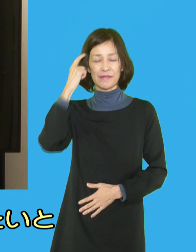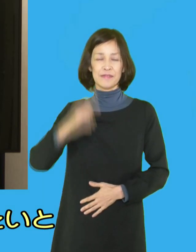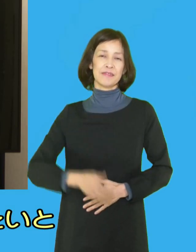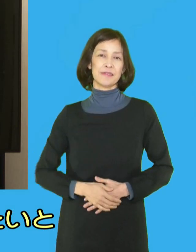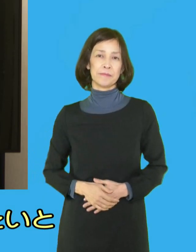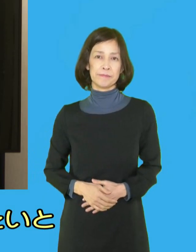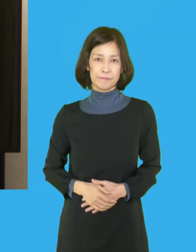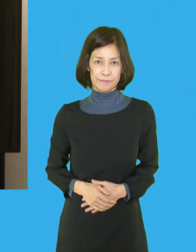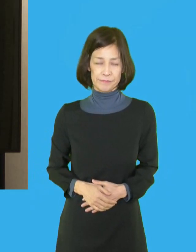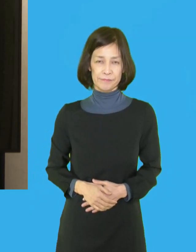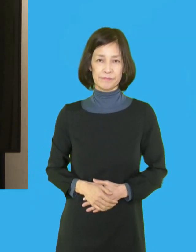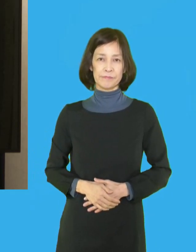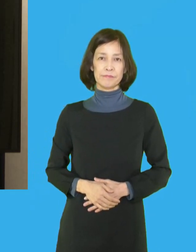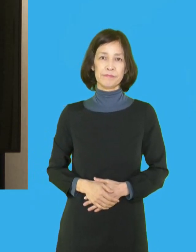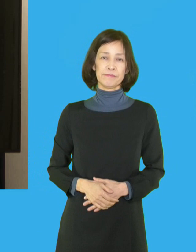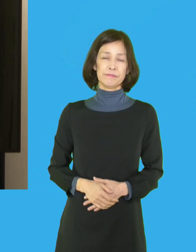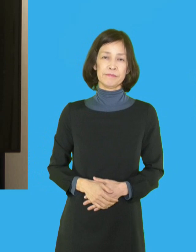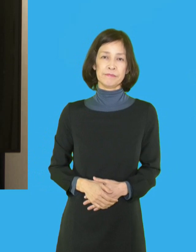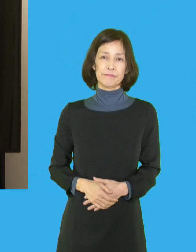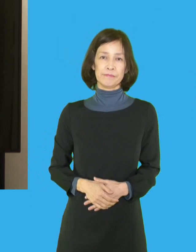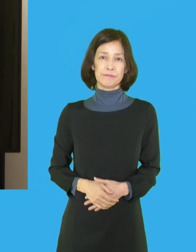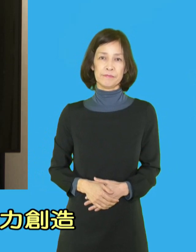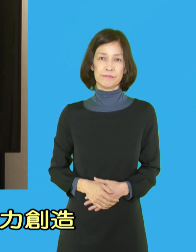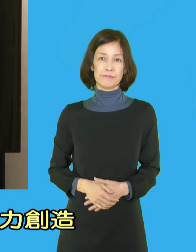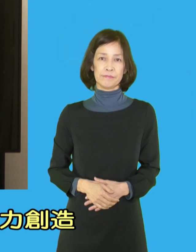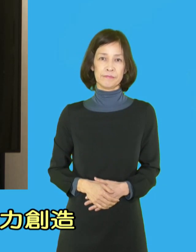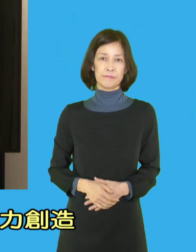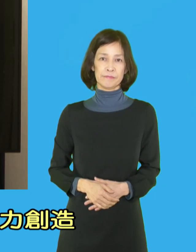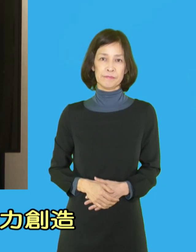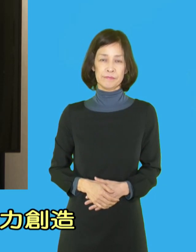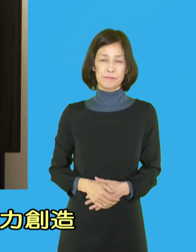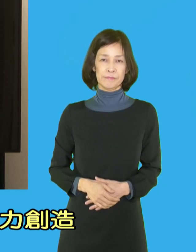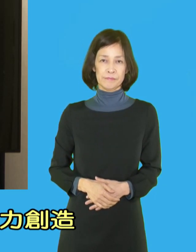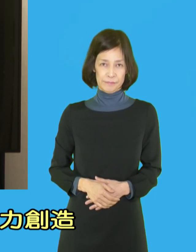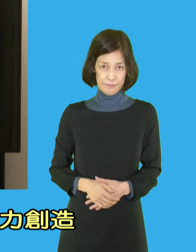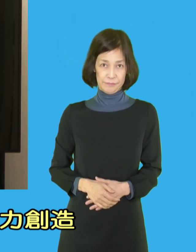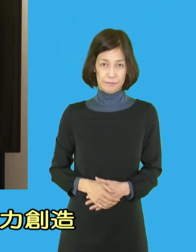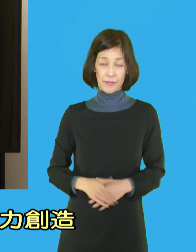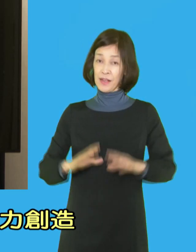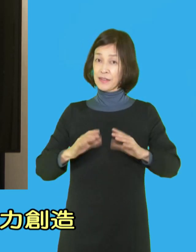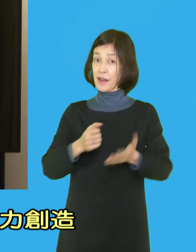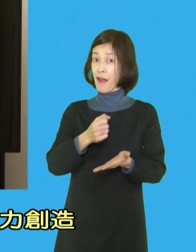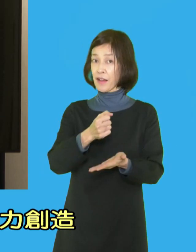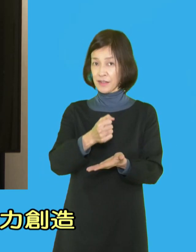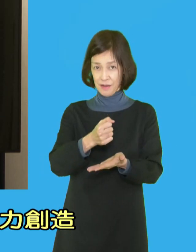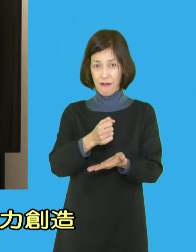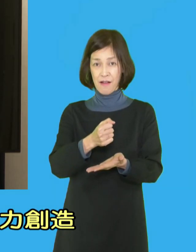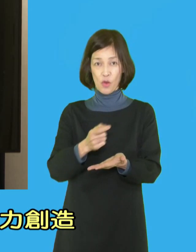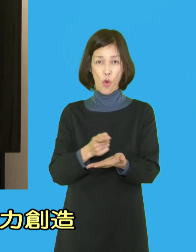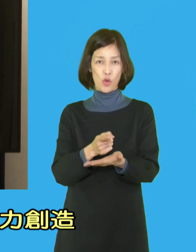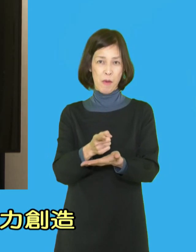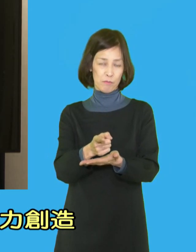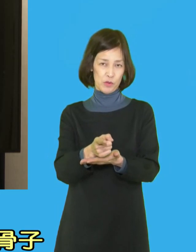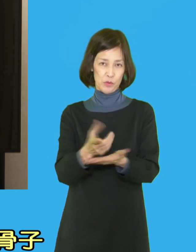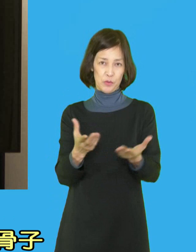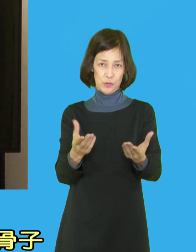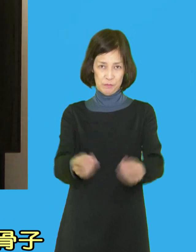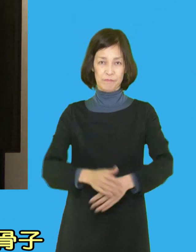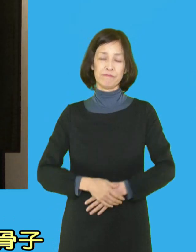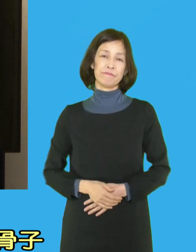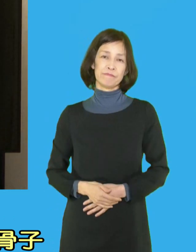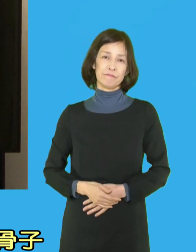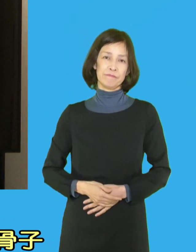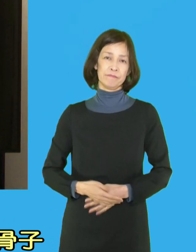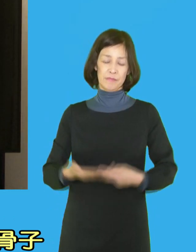。はい、ここまでが、世界遺産魅力創造ロードマップです。続きま